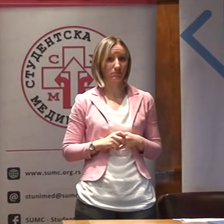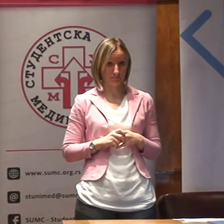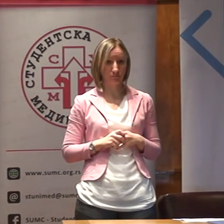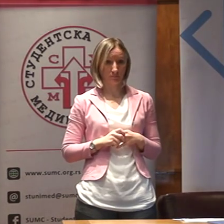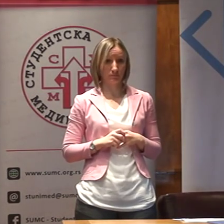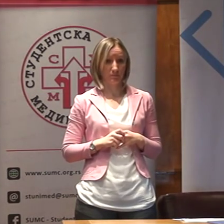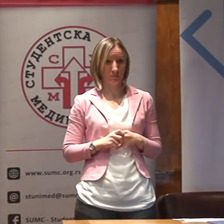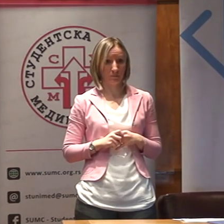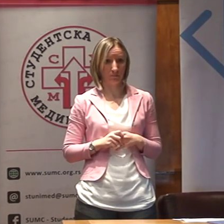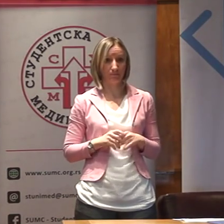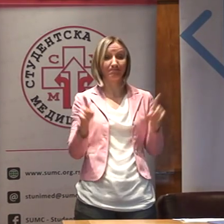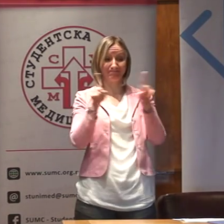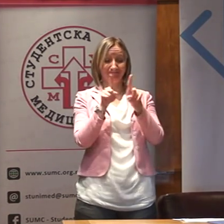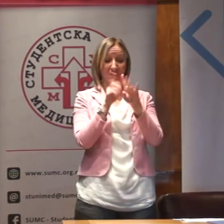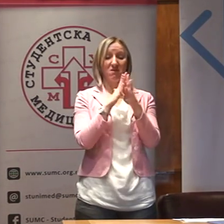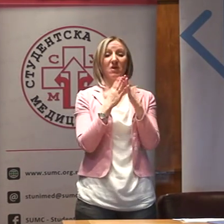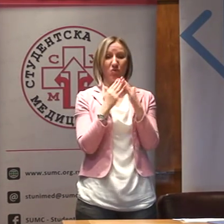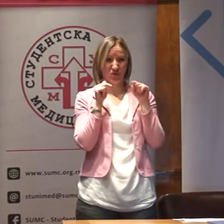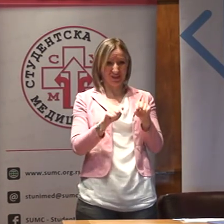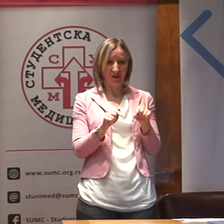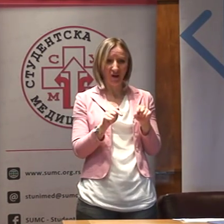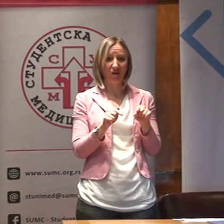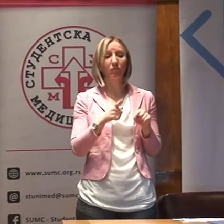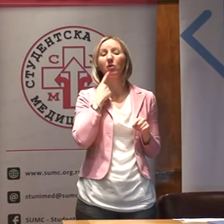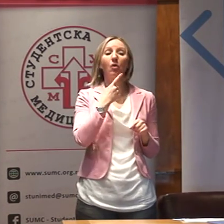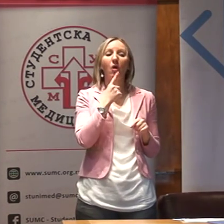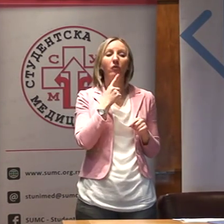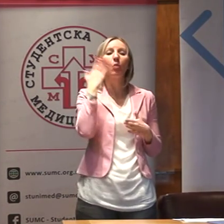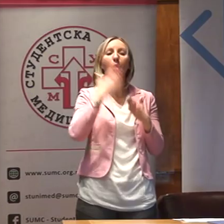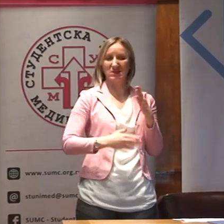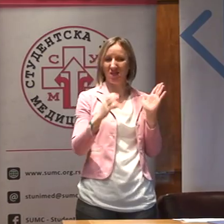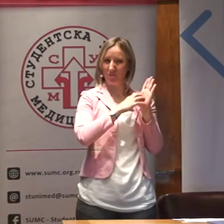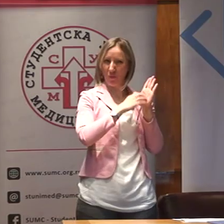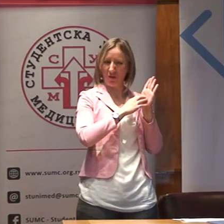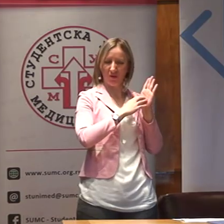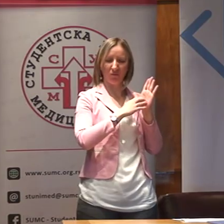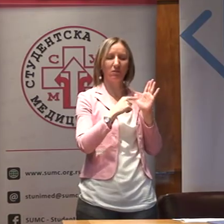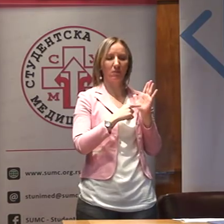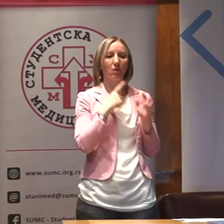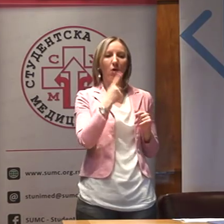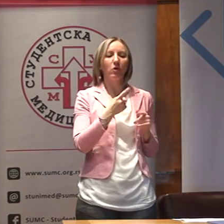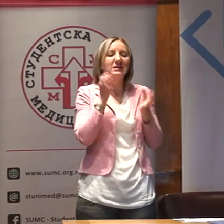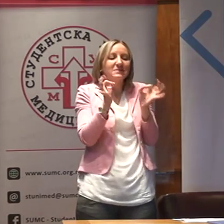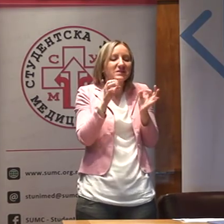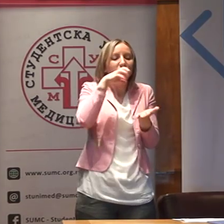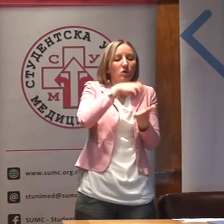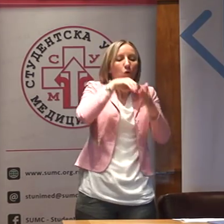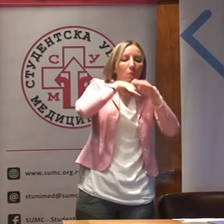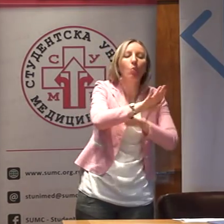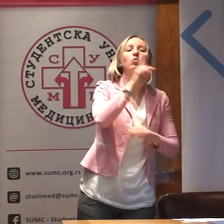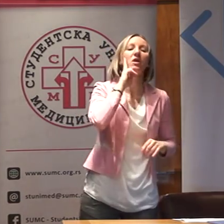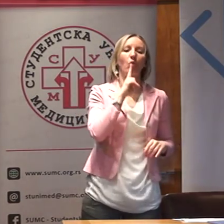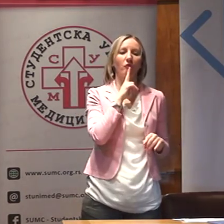na različite načine se ostvaruje uspešna komunikacija. Takođe, u knjizi, u poslednjem poglavlju, govorimo